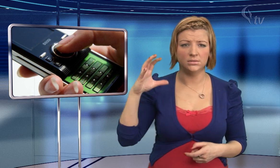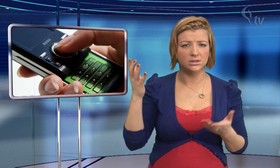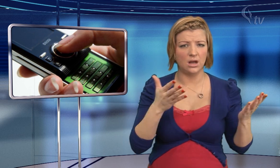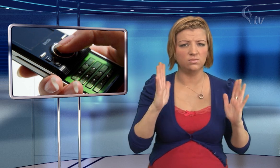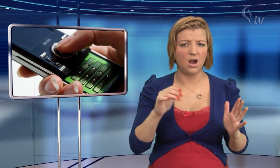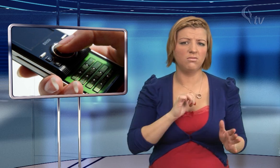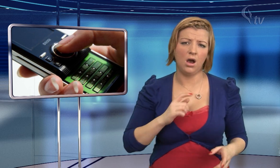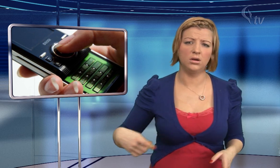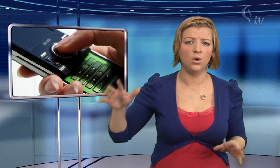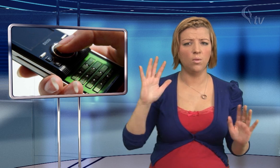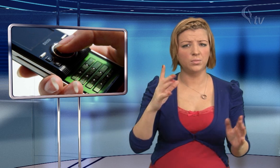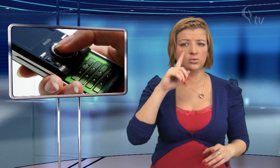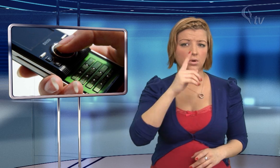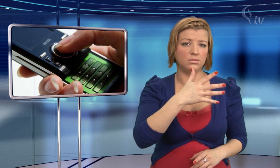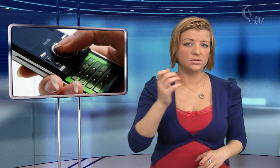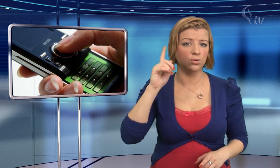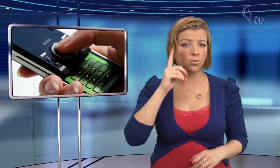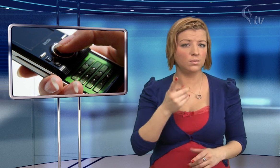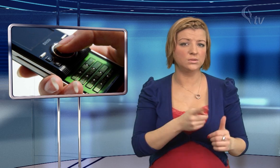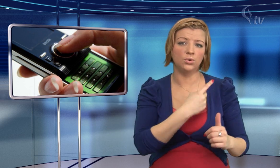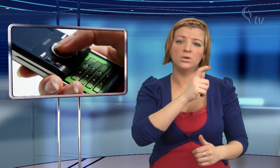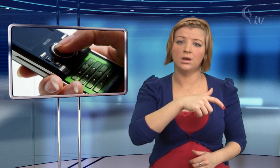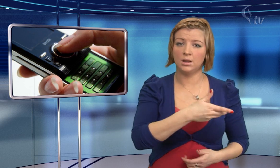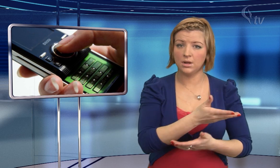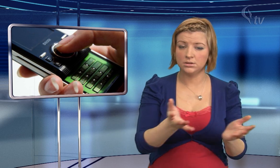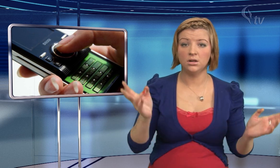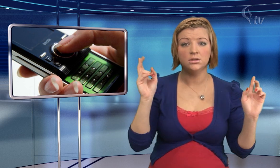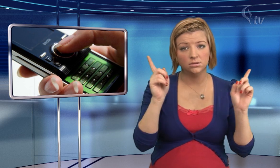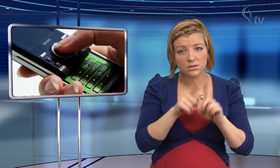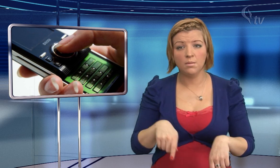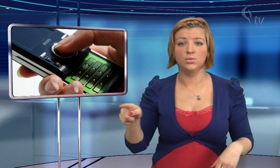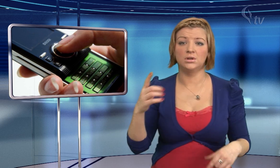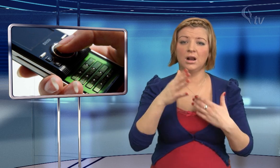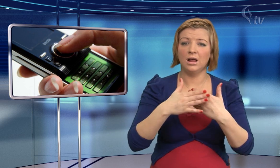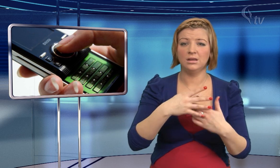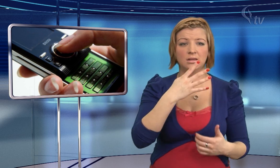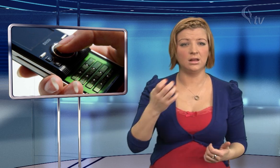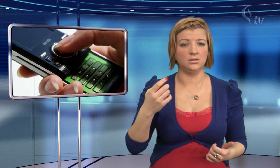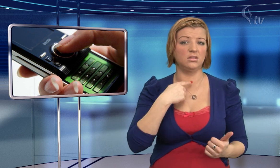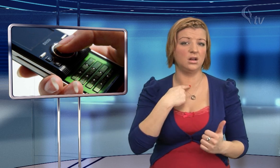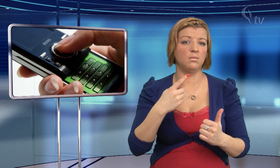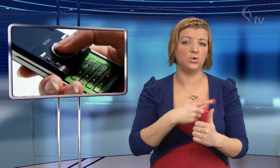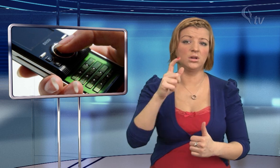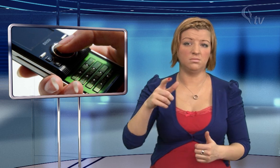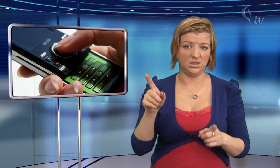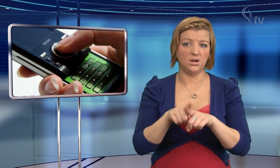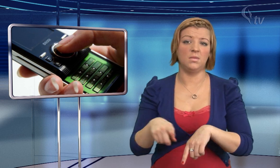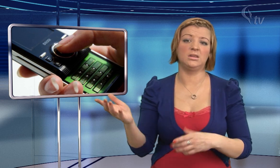on SMS-teenus hädavajalik umbes 1500 kuulmispuudega inimesele. Lisaks vajab teenust ligi 400